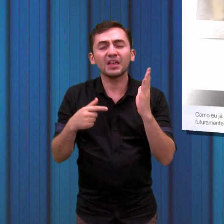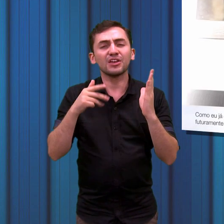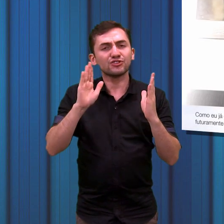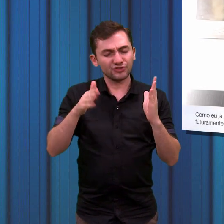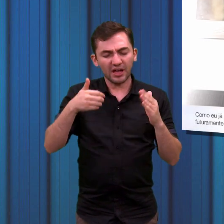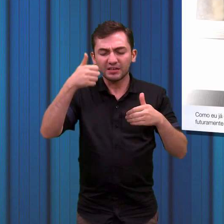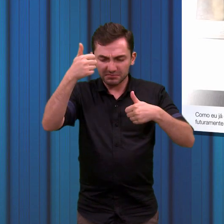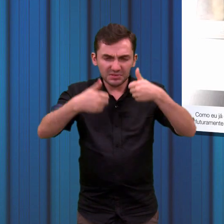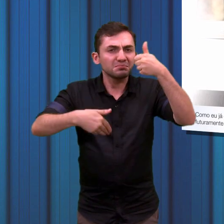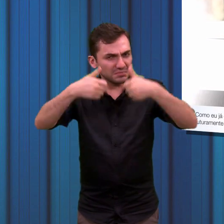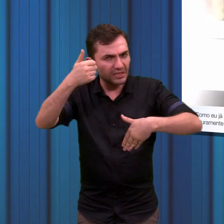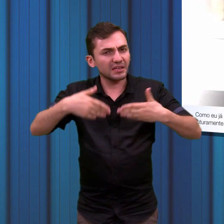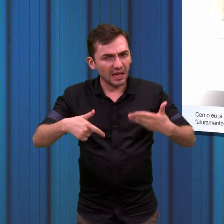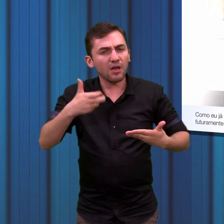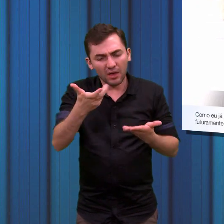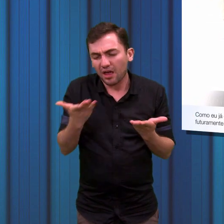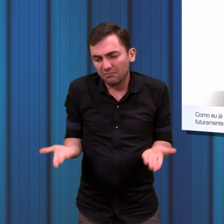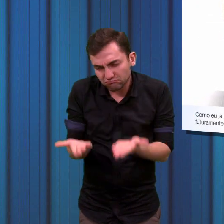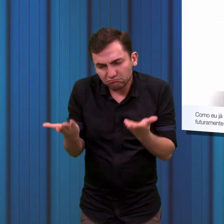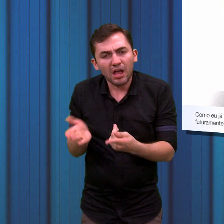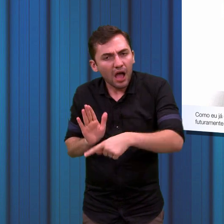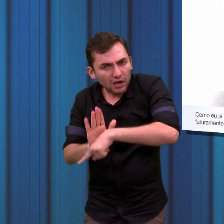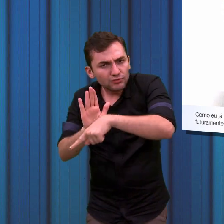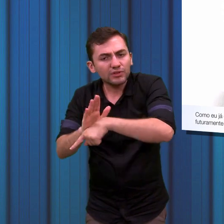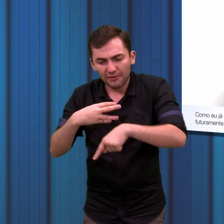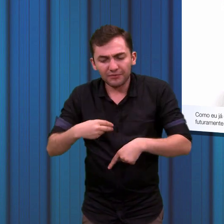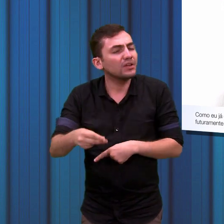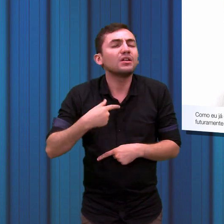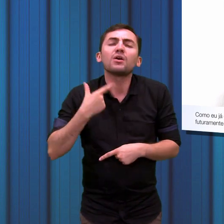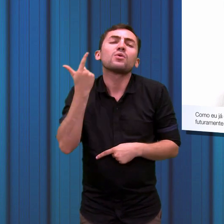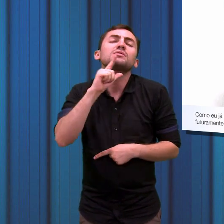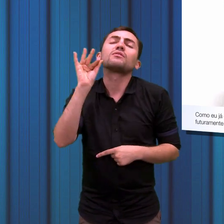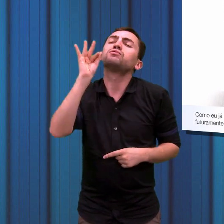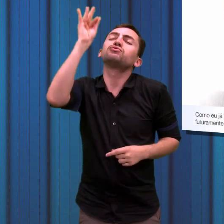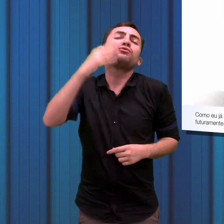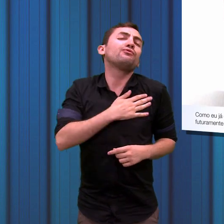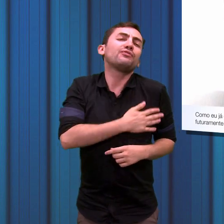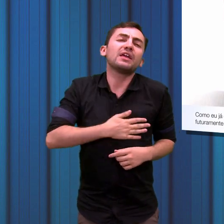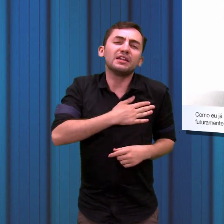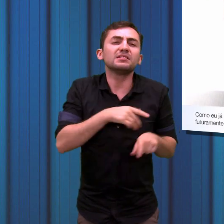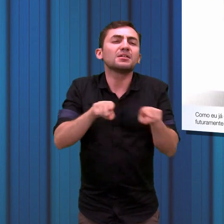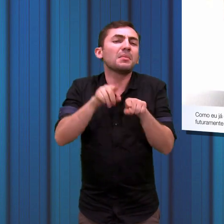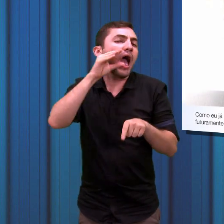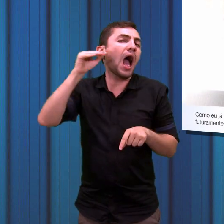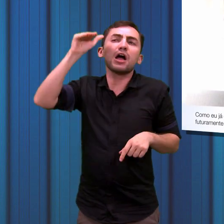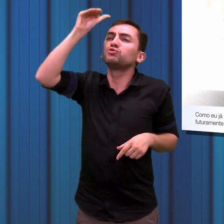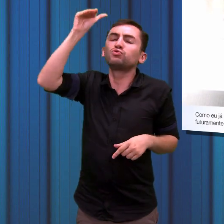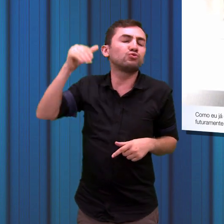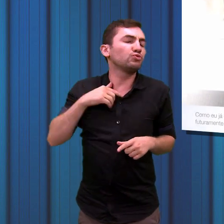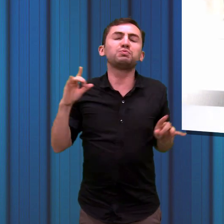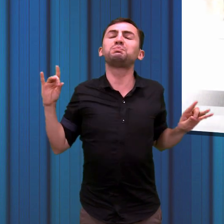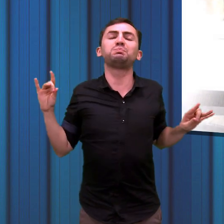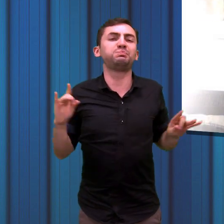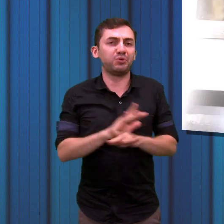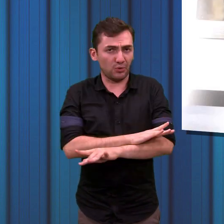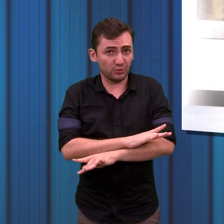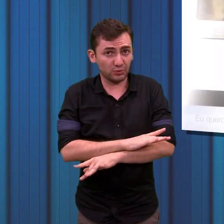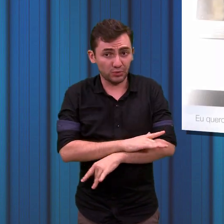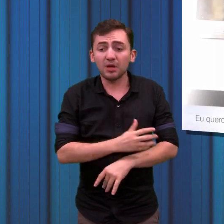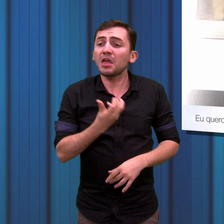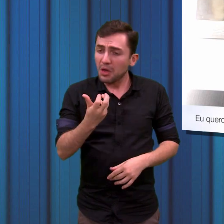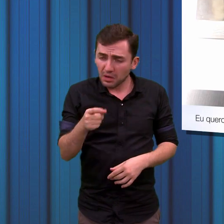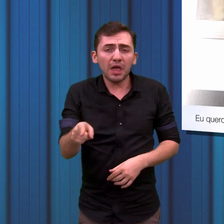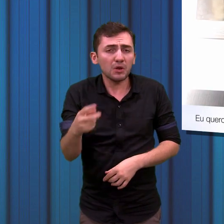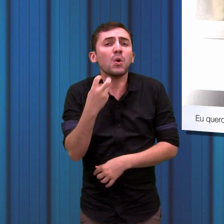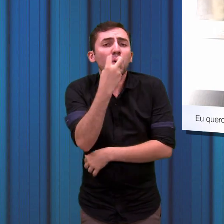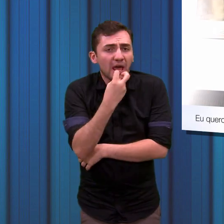Como eu já escrevi aqui, eu quero dar ao meu filho todo o suporte para que ele seja uma criança feliz e futuramente um adulto realizado.